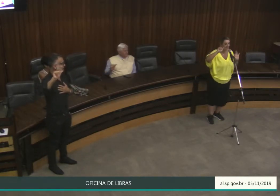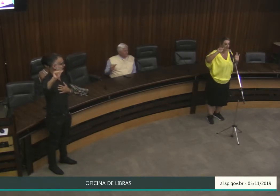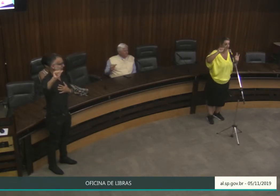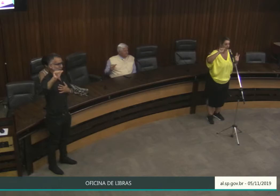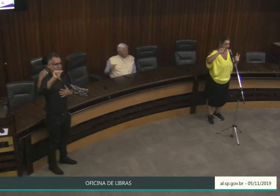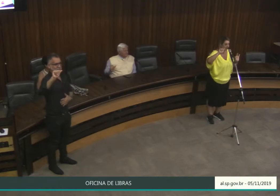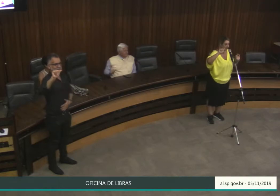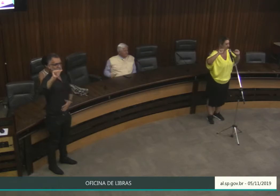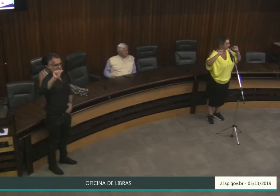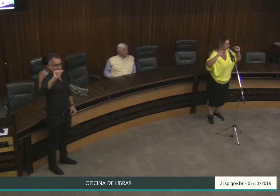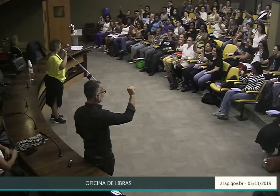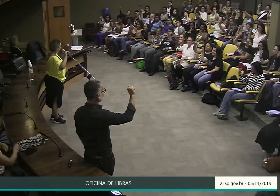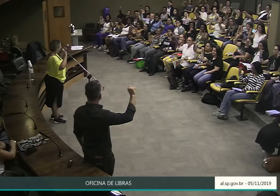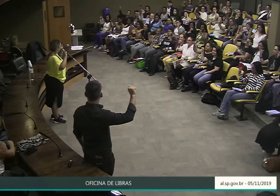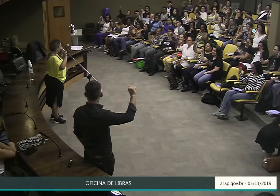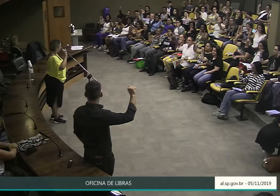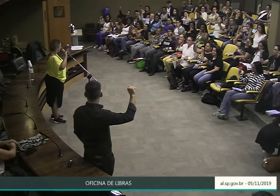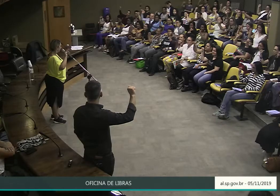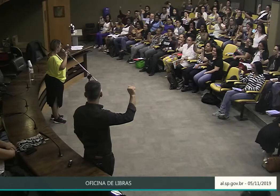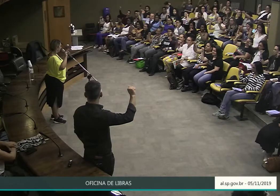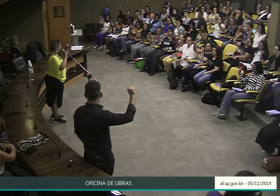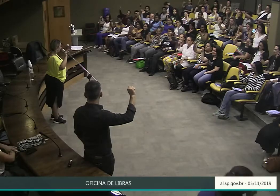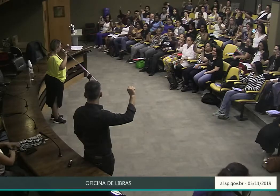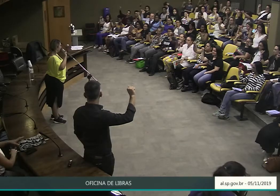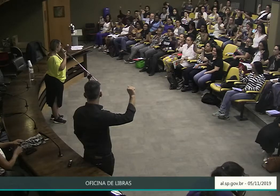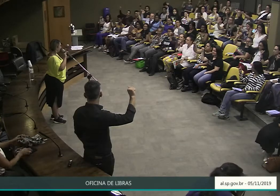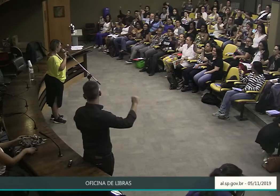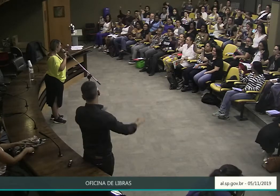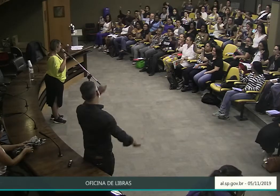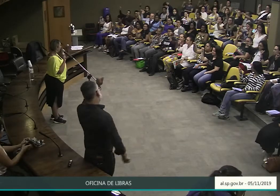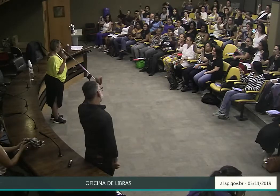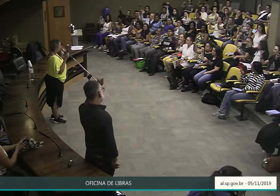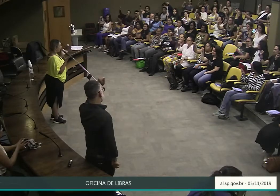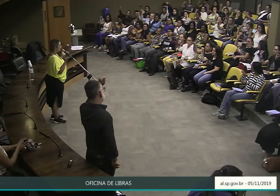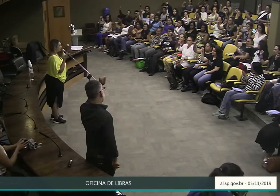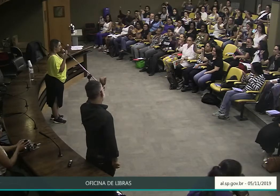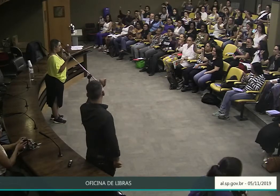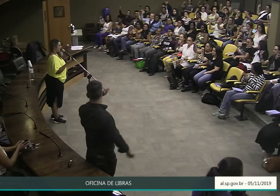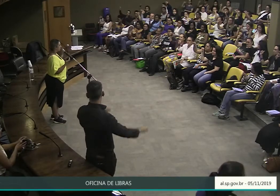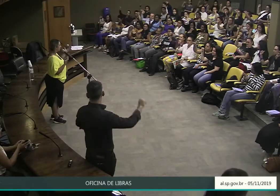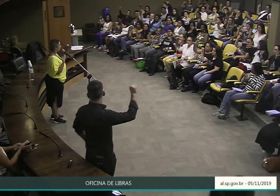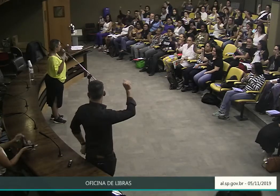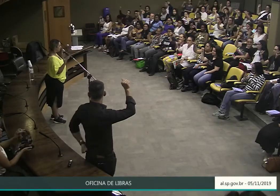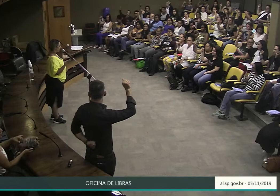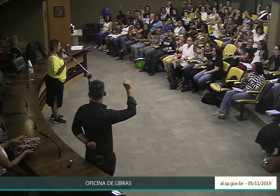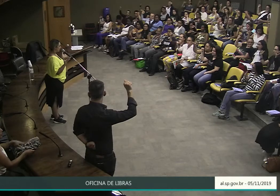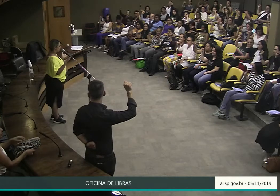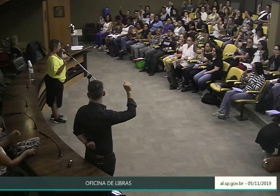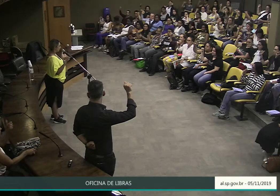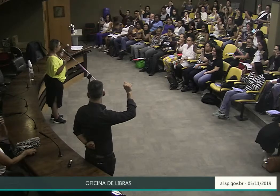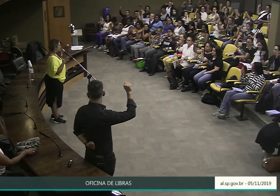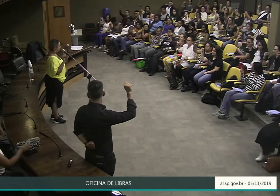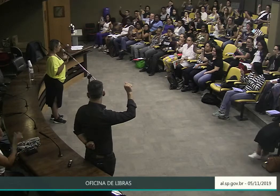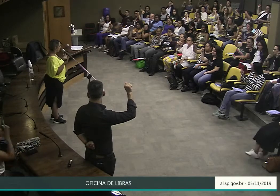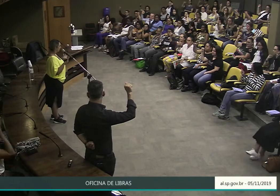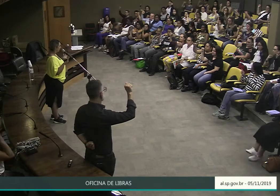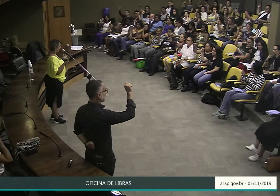Tanto faz direita ou esquerda, tá? É como se você fosse o canhoto e destro. Não tem problema